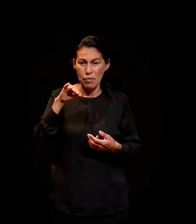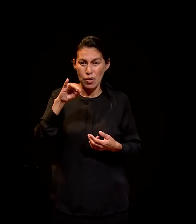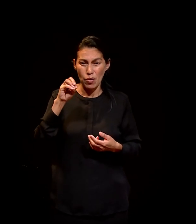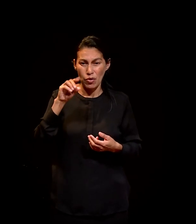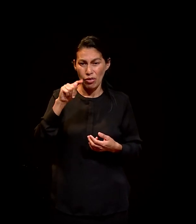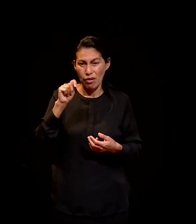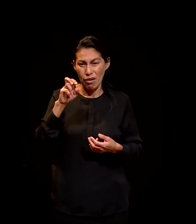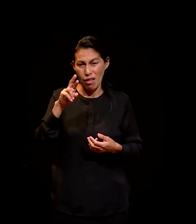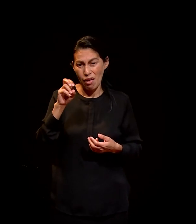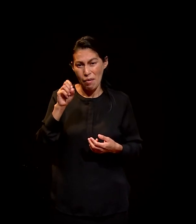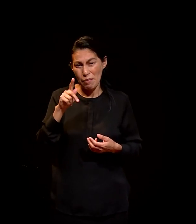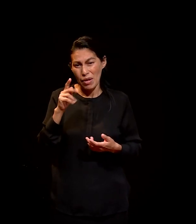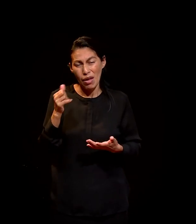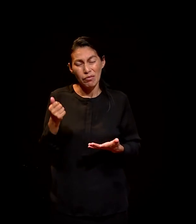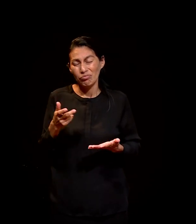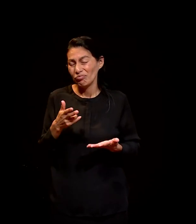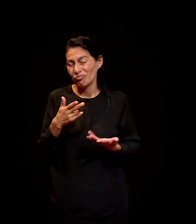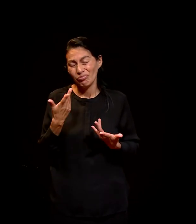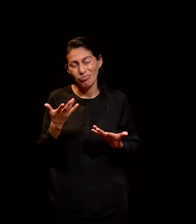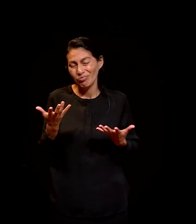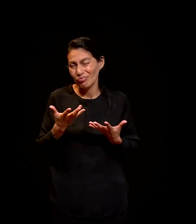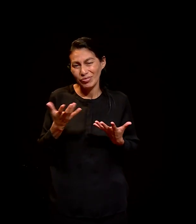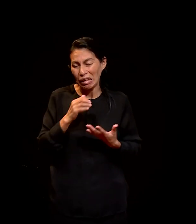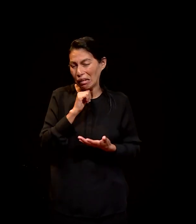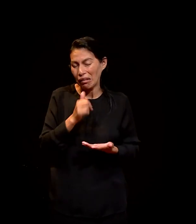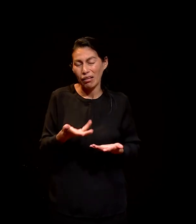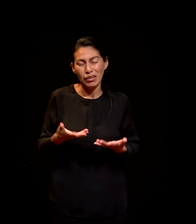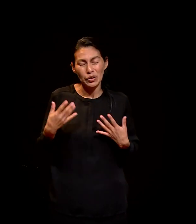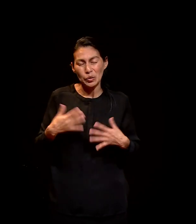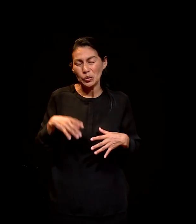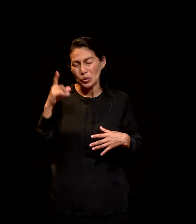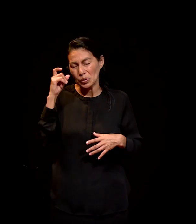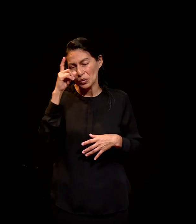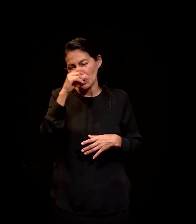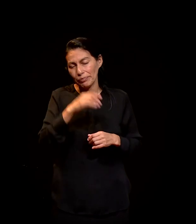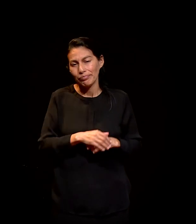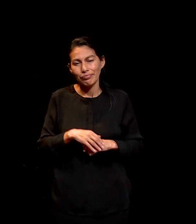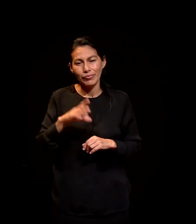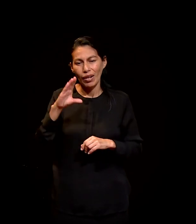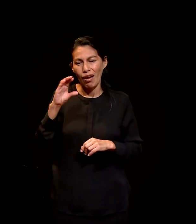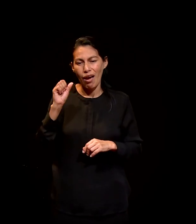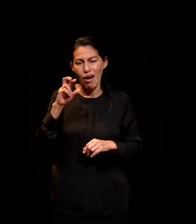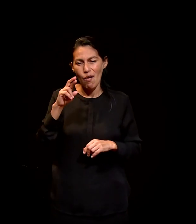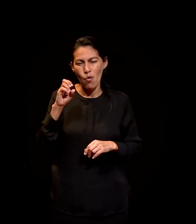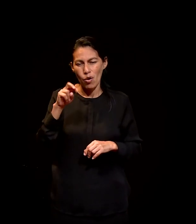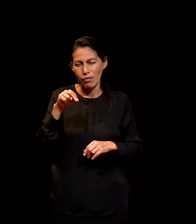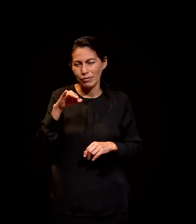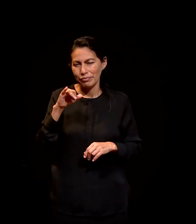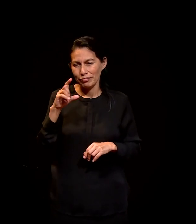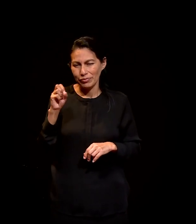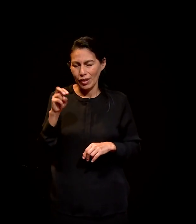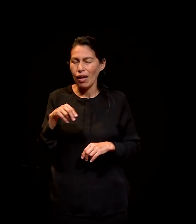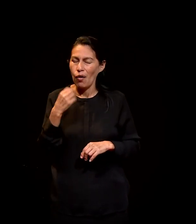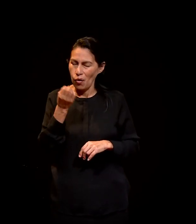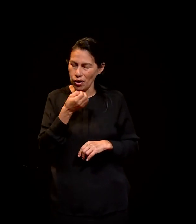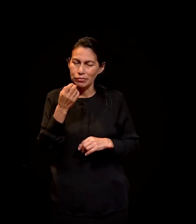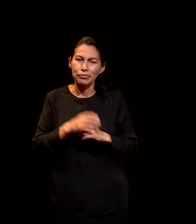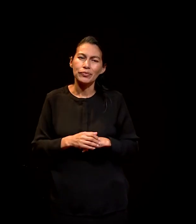a las personas del grupo es también por los cambios